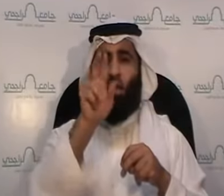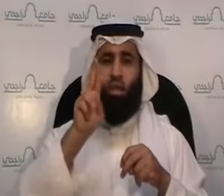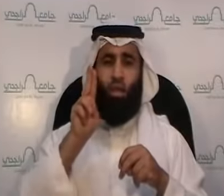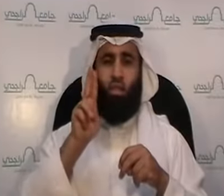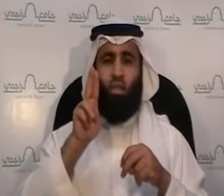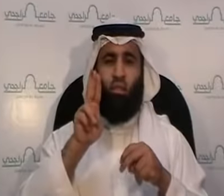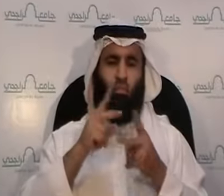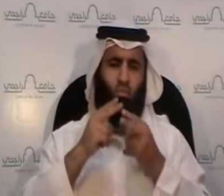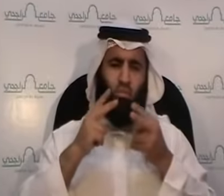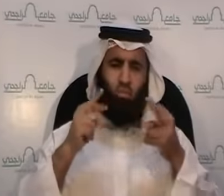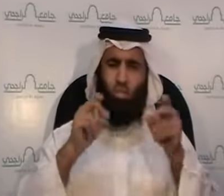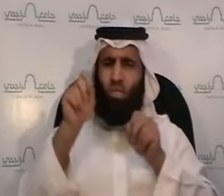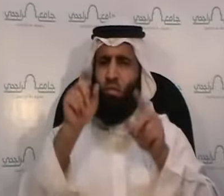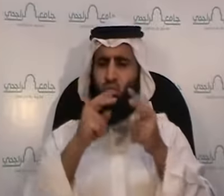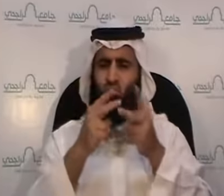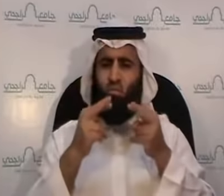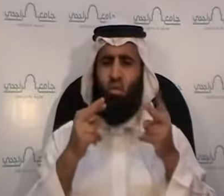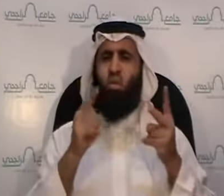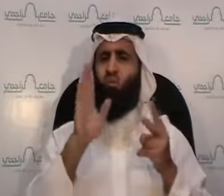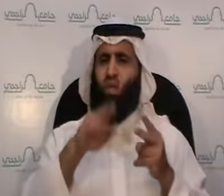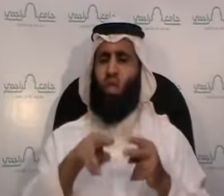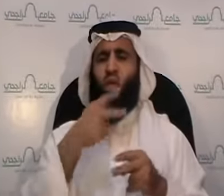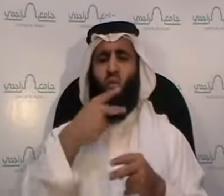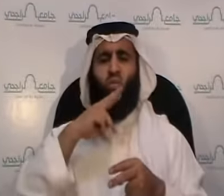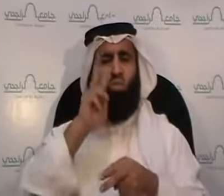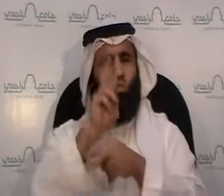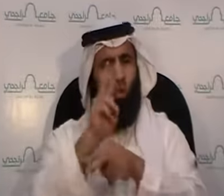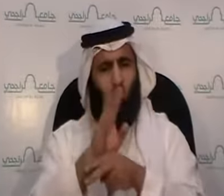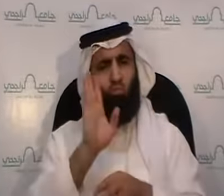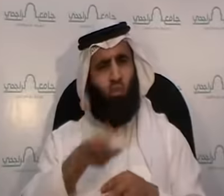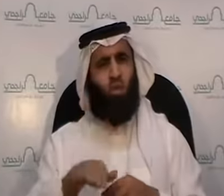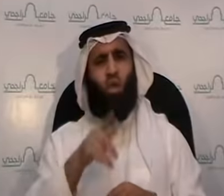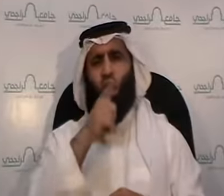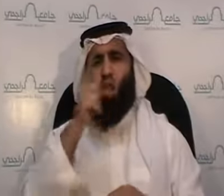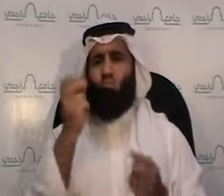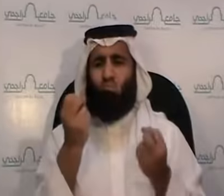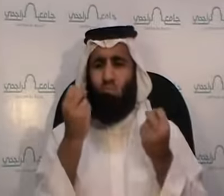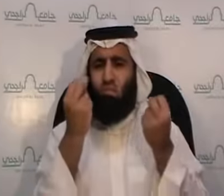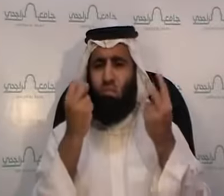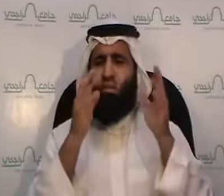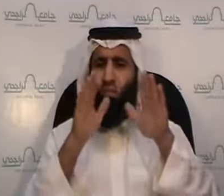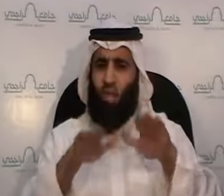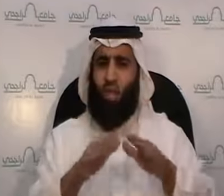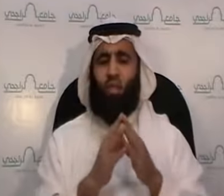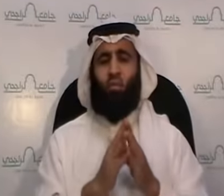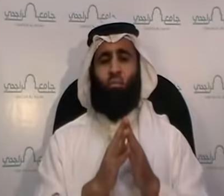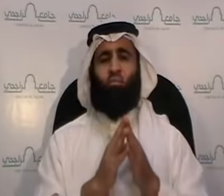والاتهامات الباطلة والأكاذيب والإفك تهب تلك الأنسام المنعشة